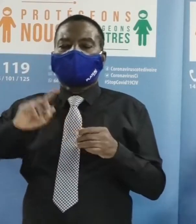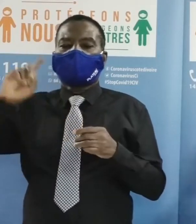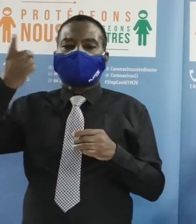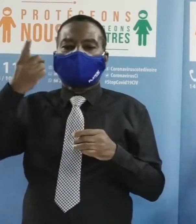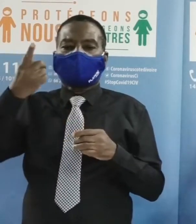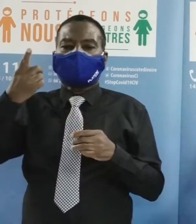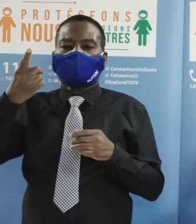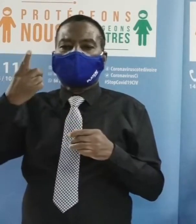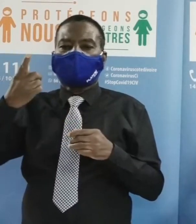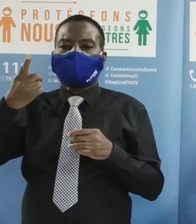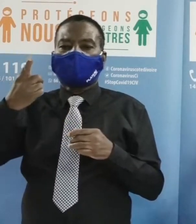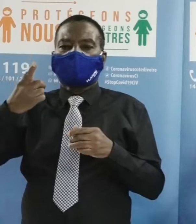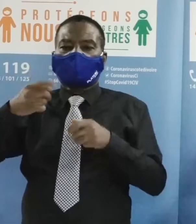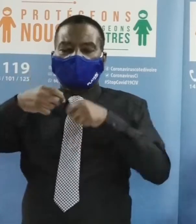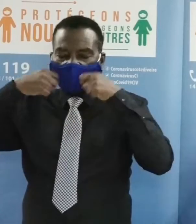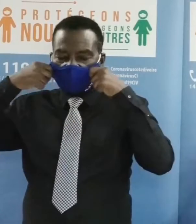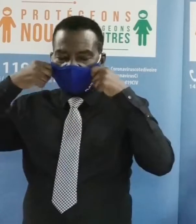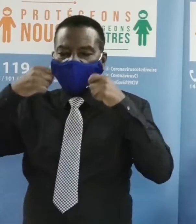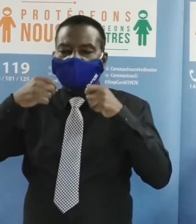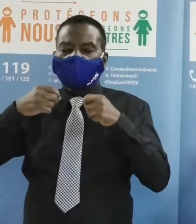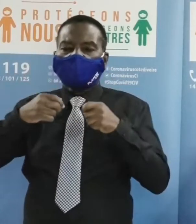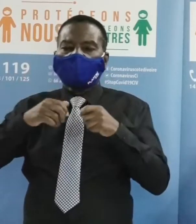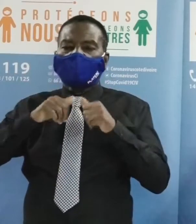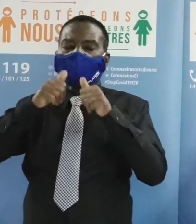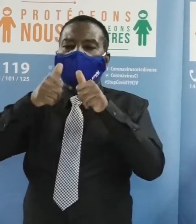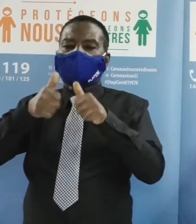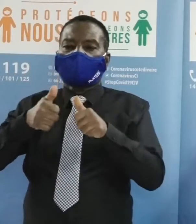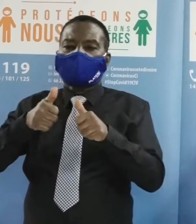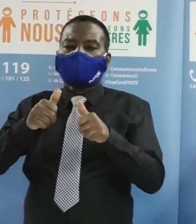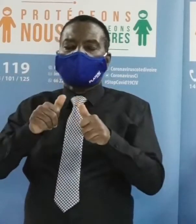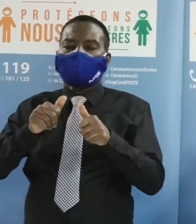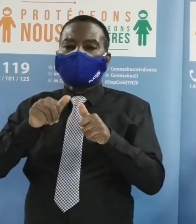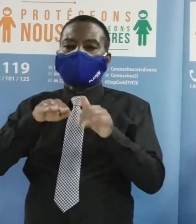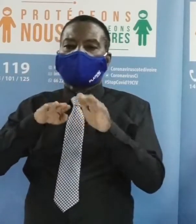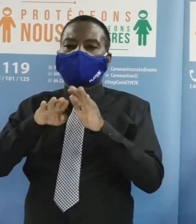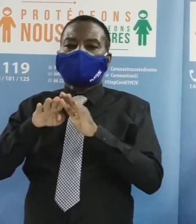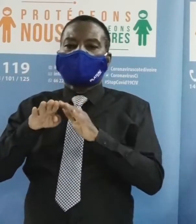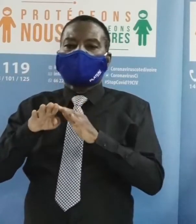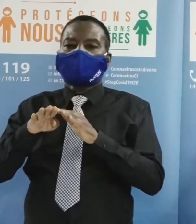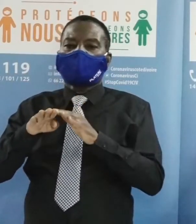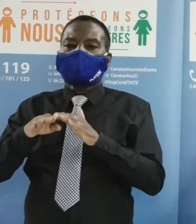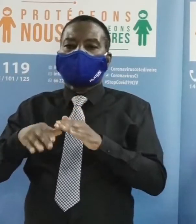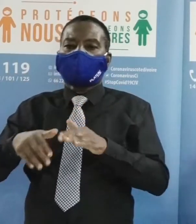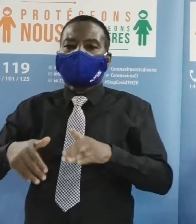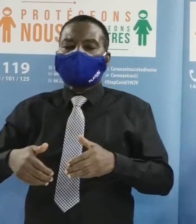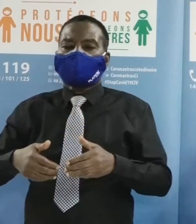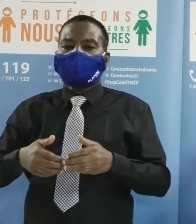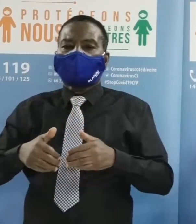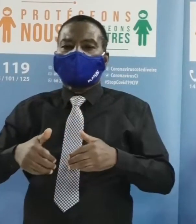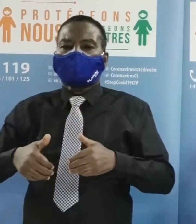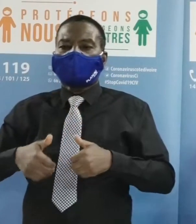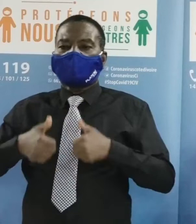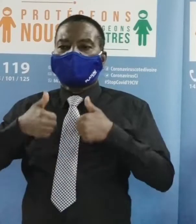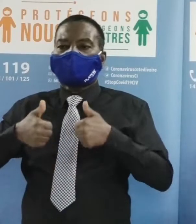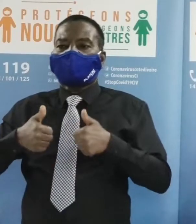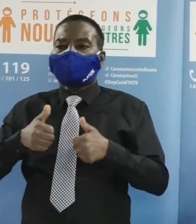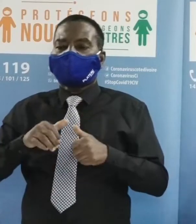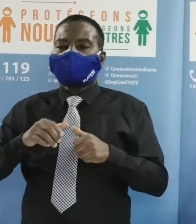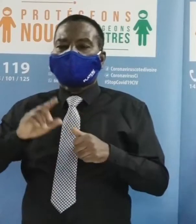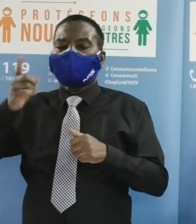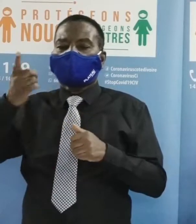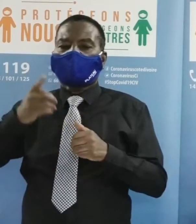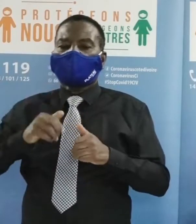et masquer les premiers dont un kit sanitaire et des premiers dons